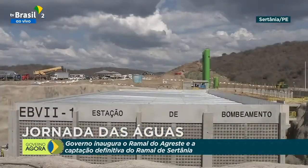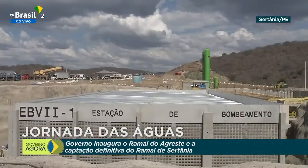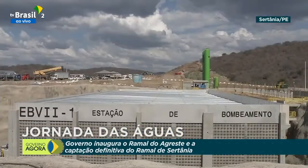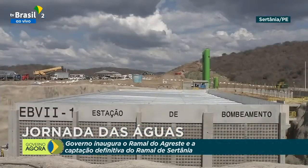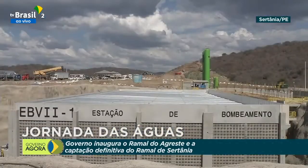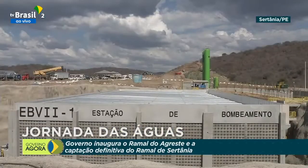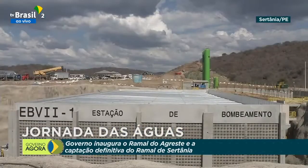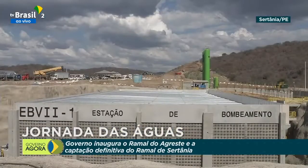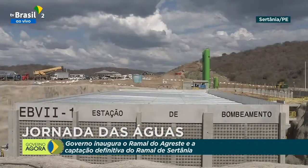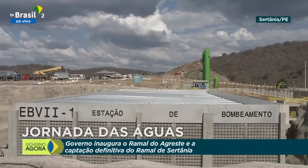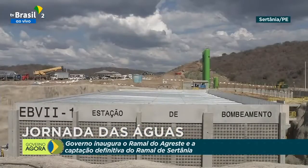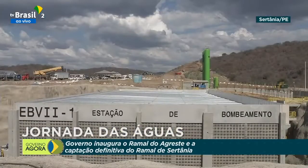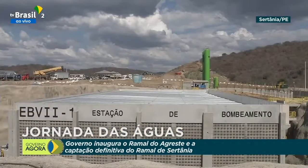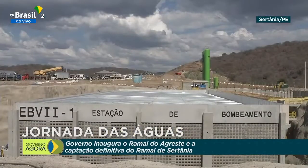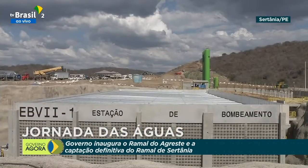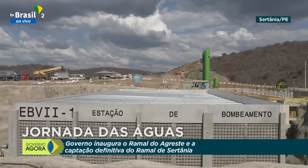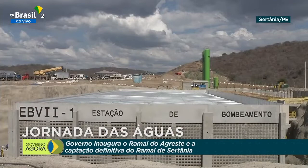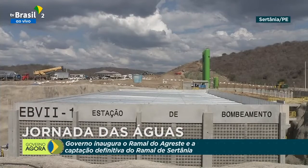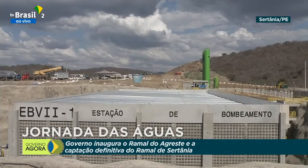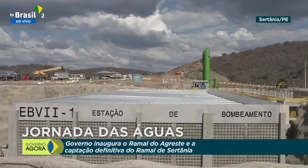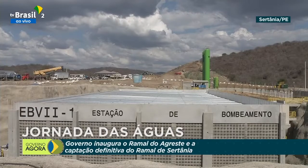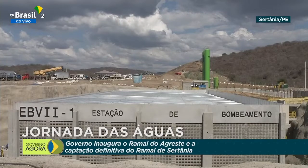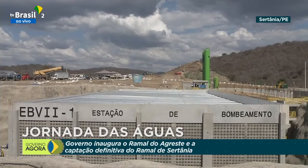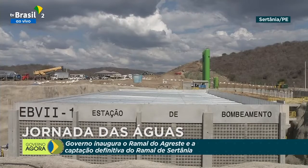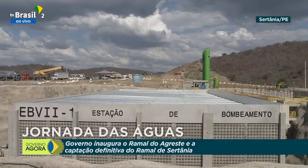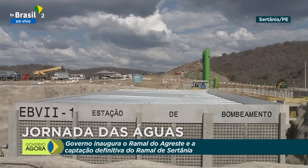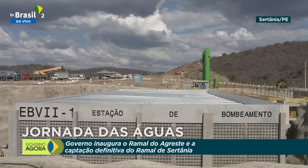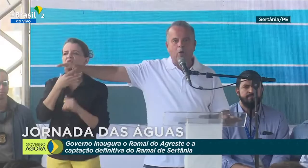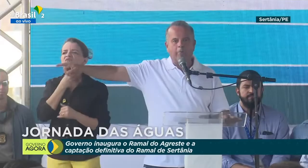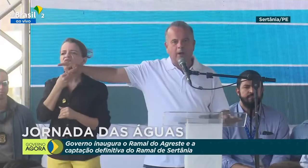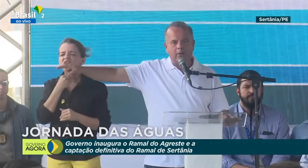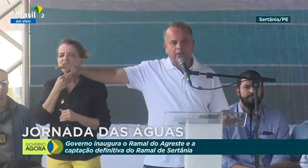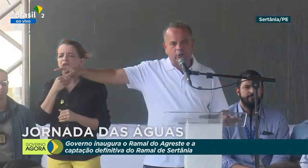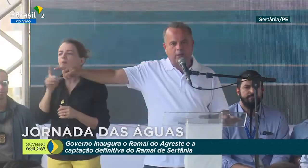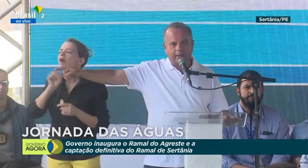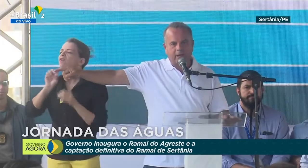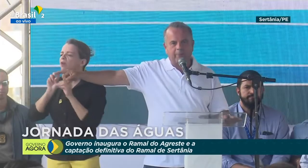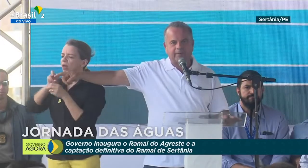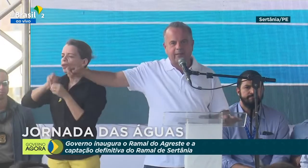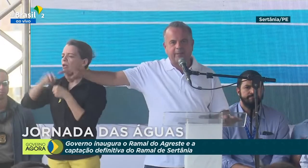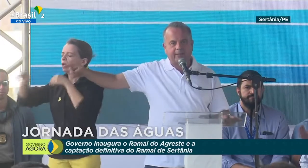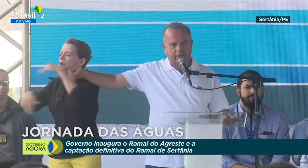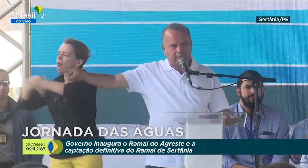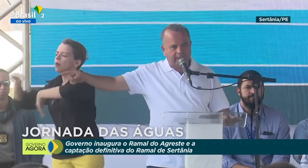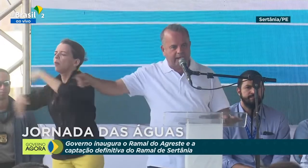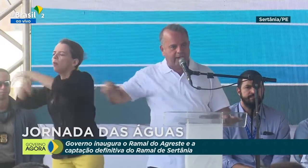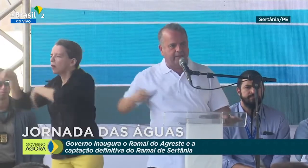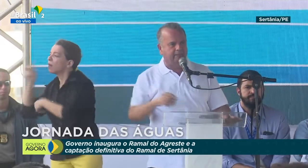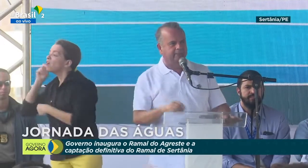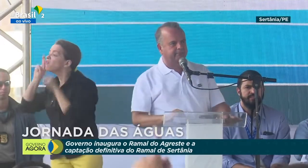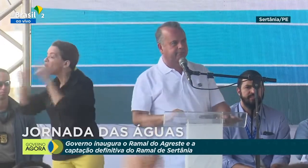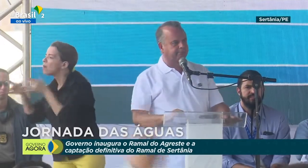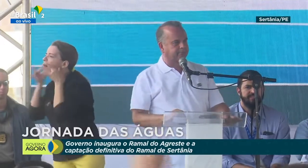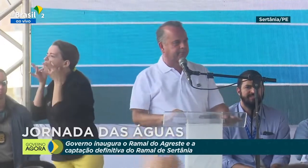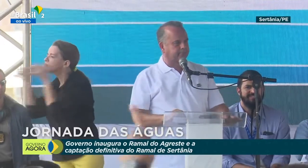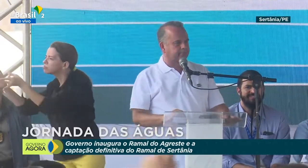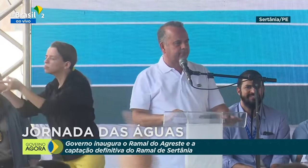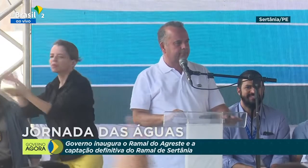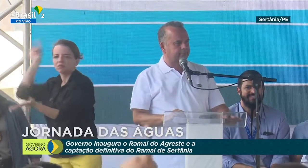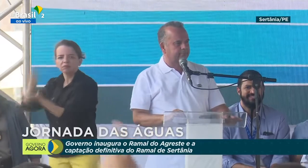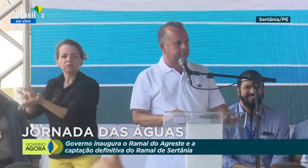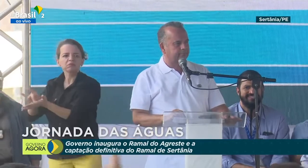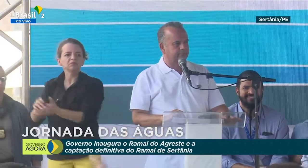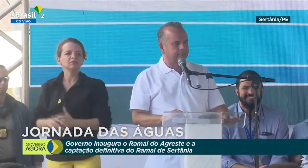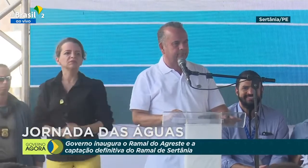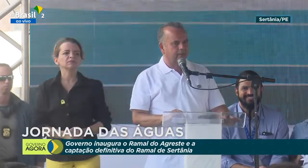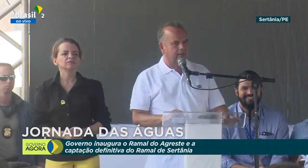Vamos mandar essas pessoas que publicaram essas matérias para tomar um banho aqui no canal, para saber que é de verdade.